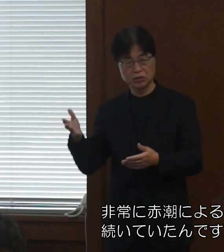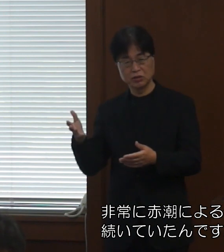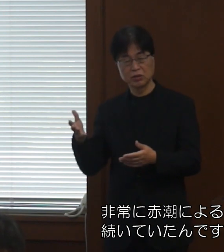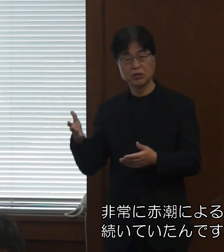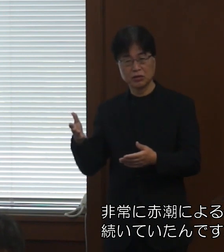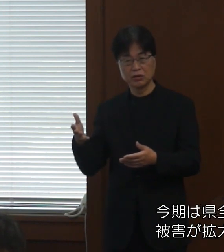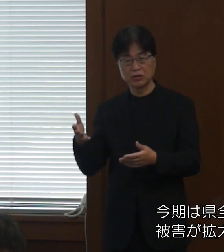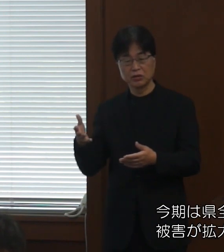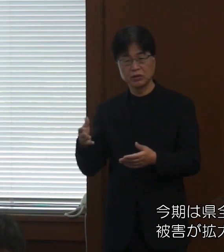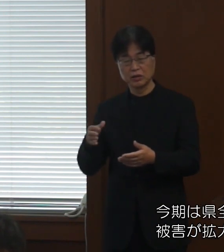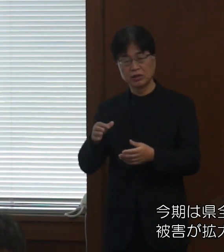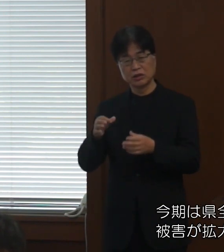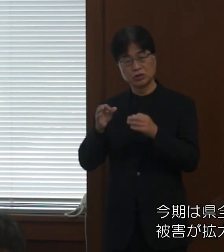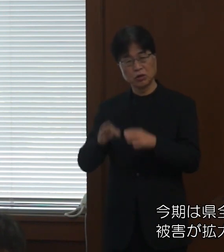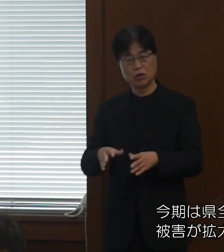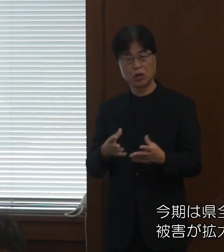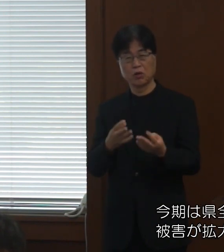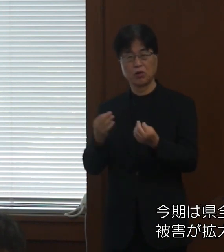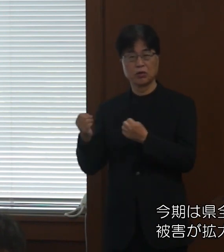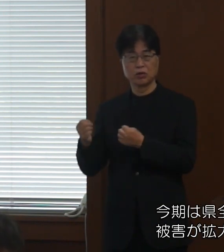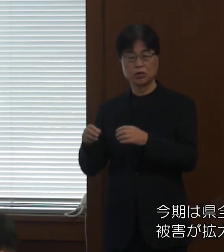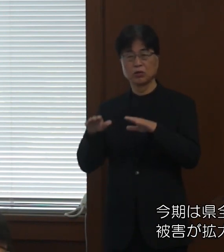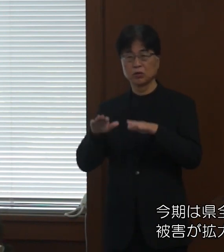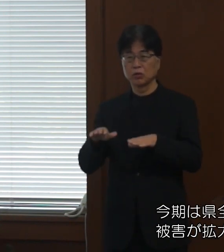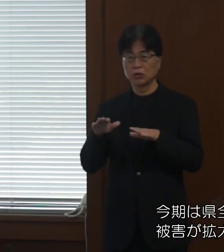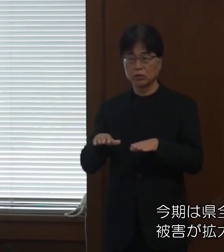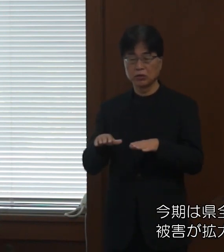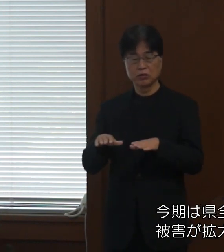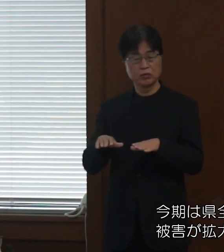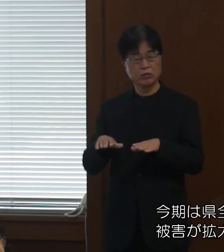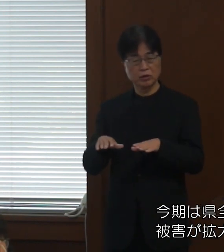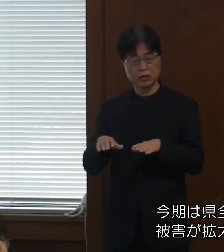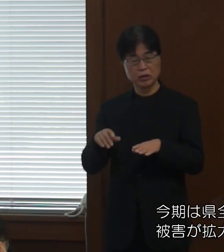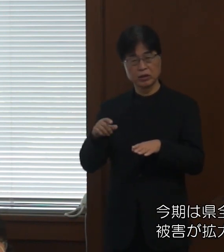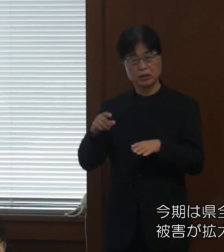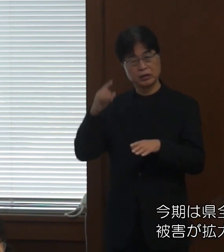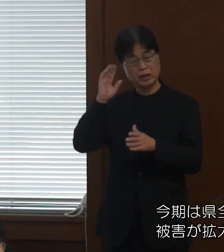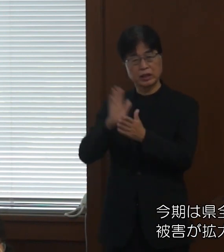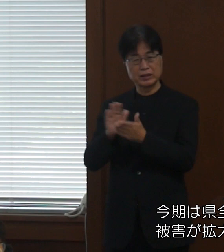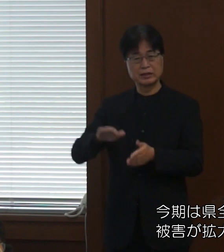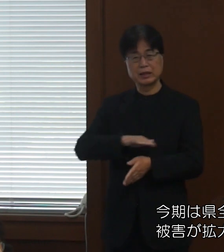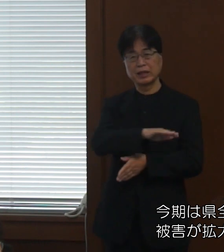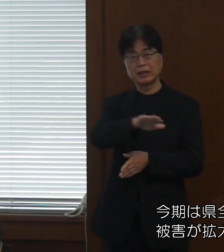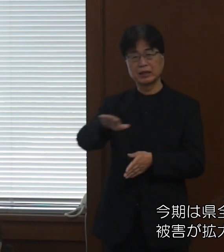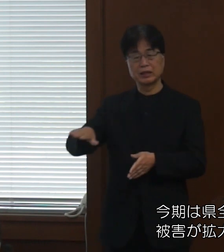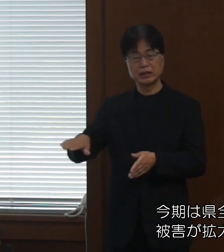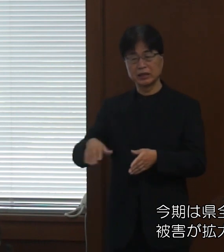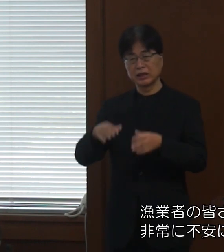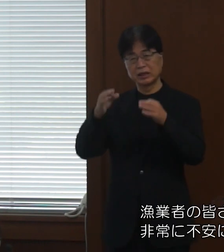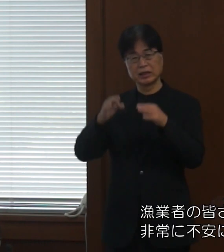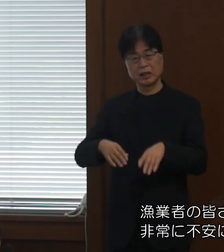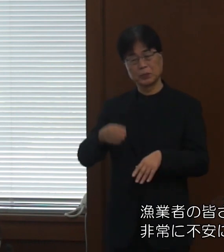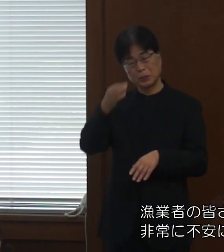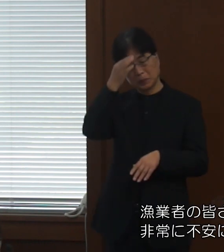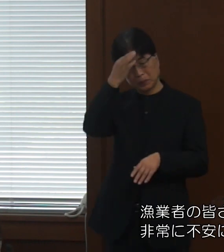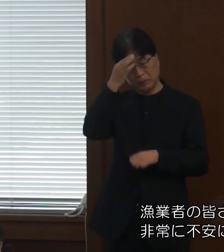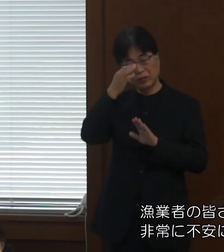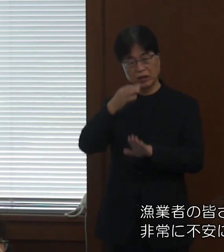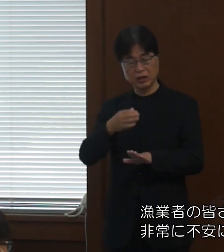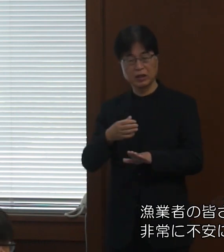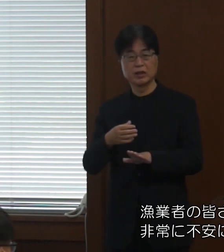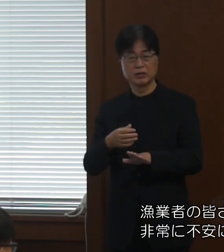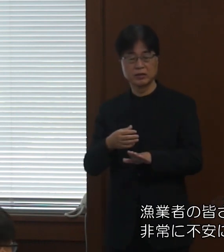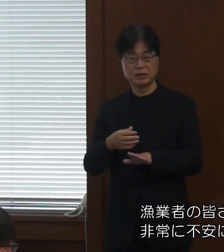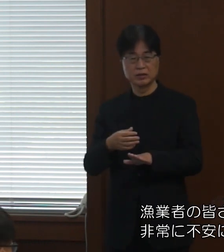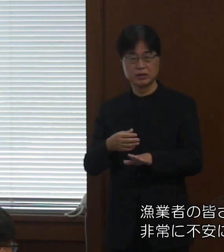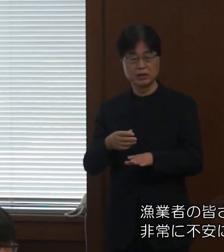が続いていたんですけれども今期は県全域に被害が拡大したということで漁業者の皆さん方